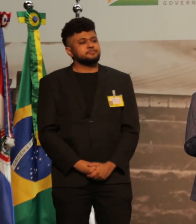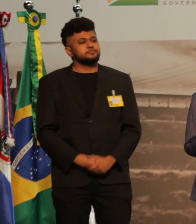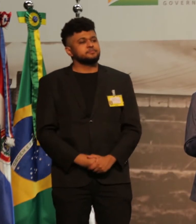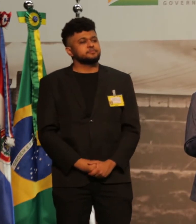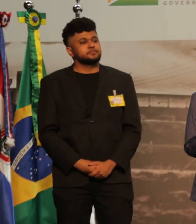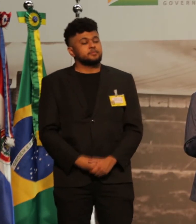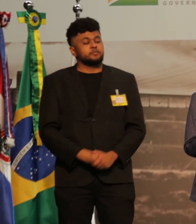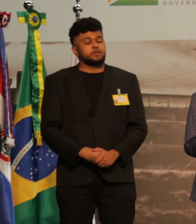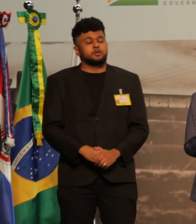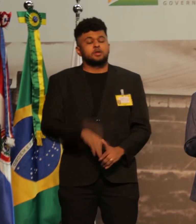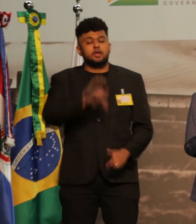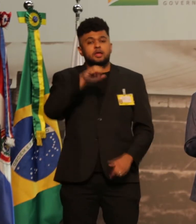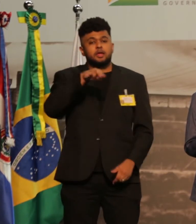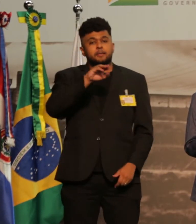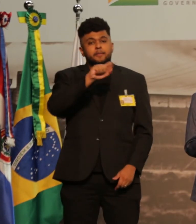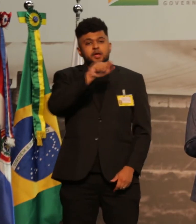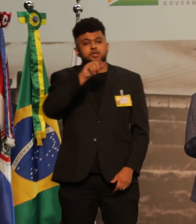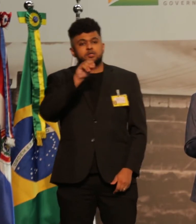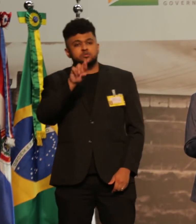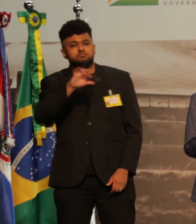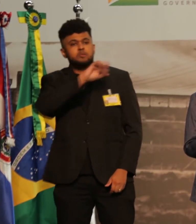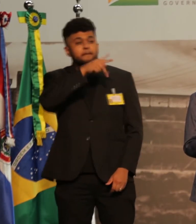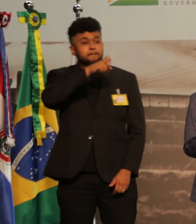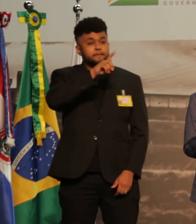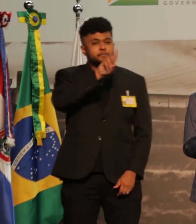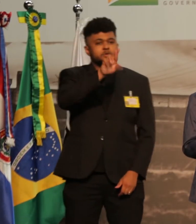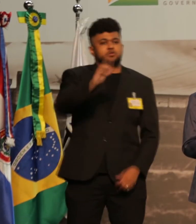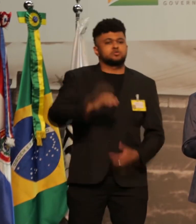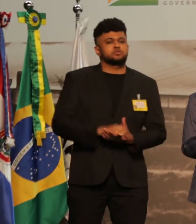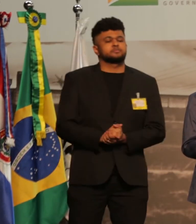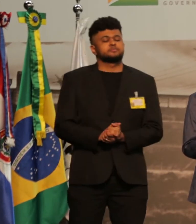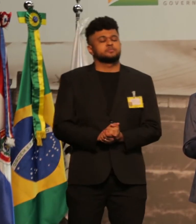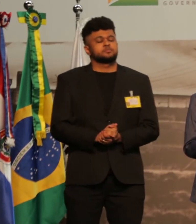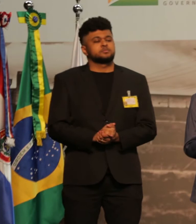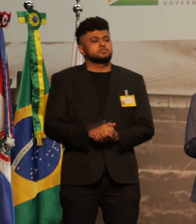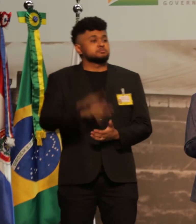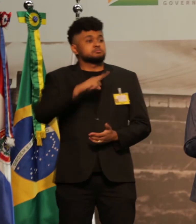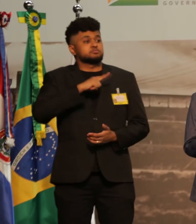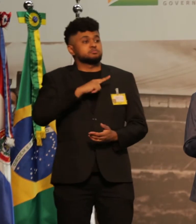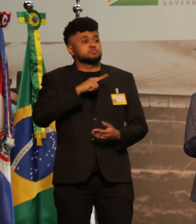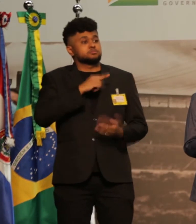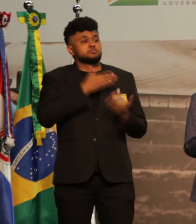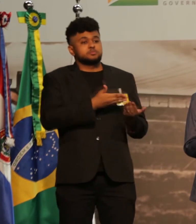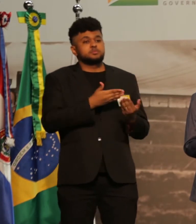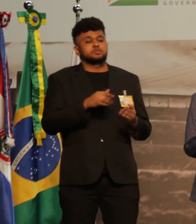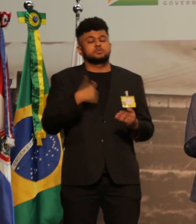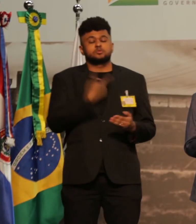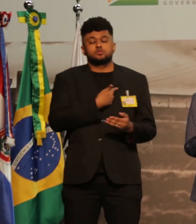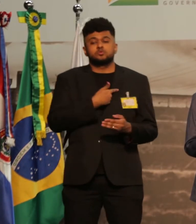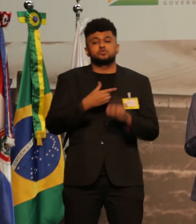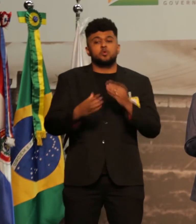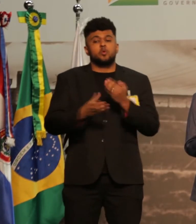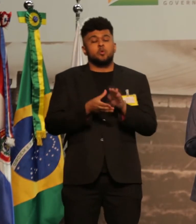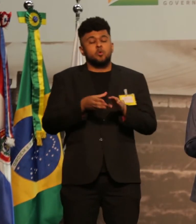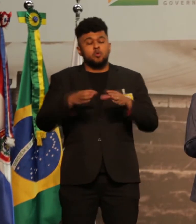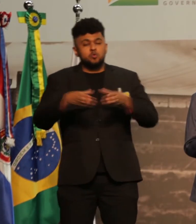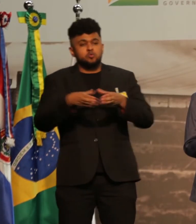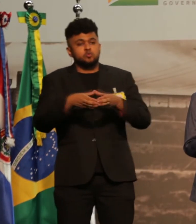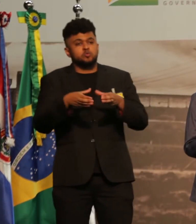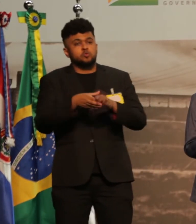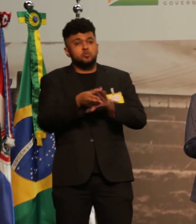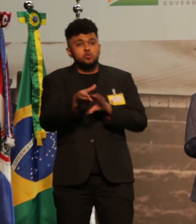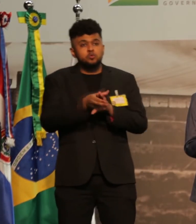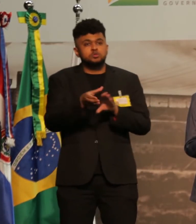Do embaixador Pedro Miguel, um diplomata vocacionado, dos nossos conselheiros